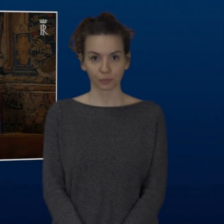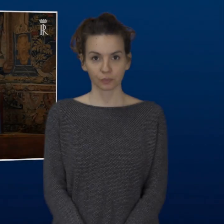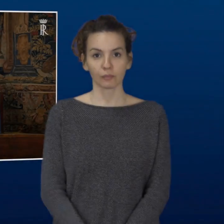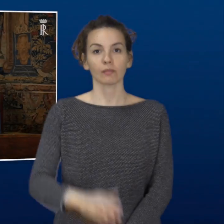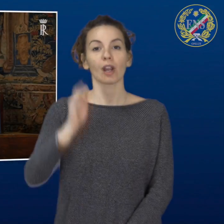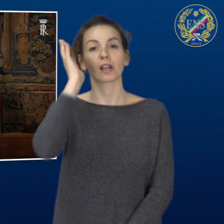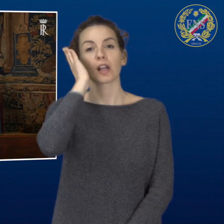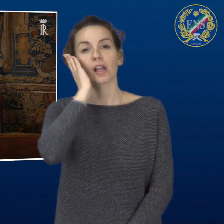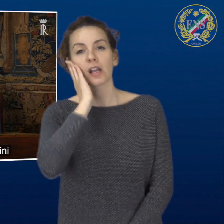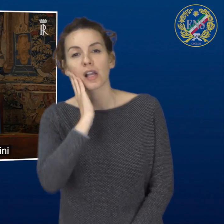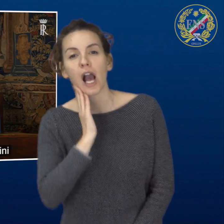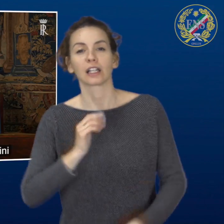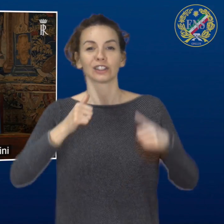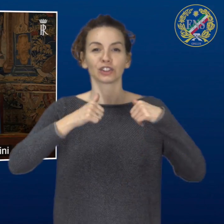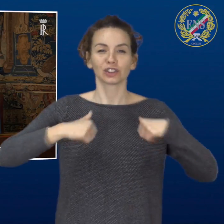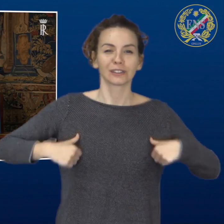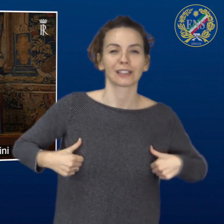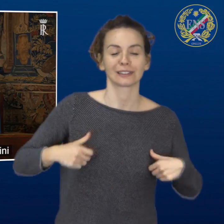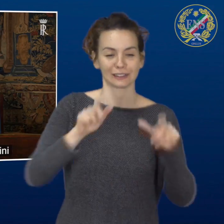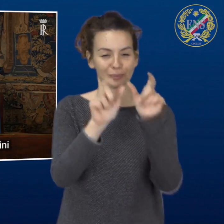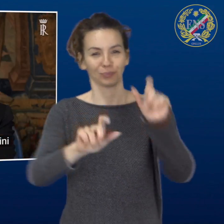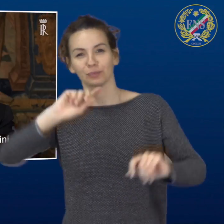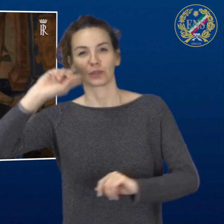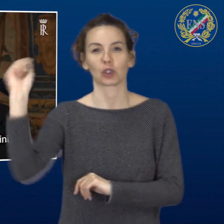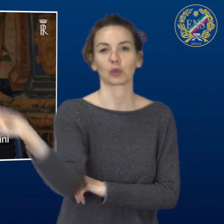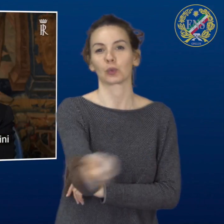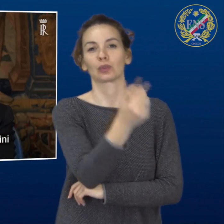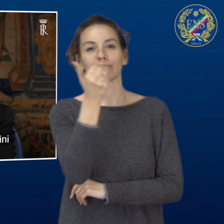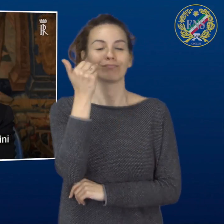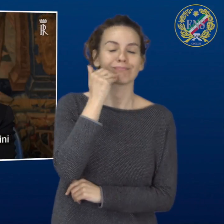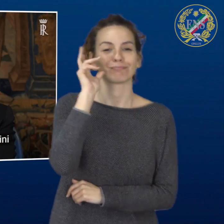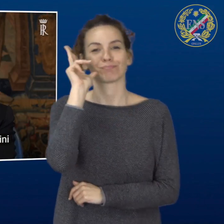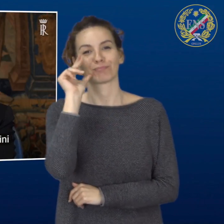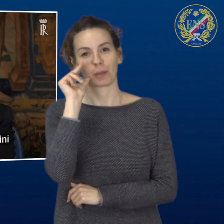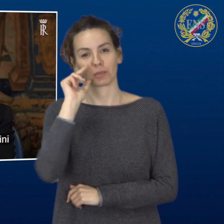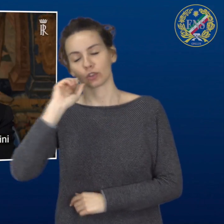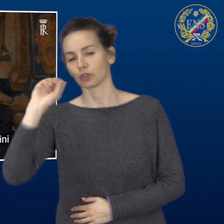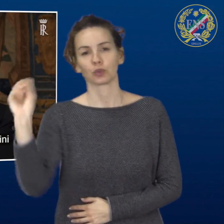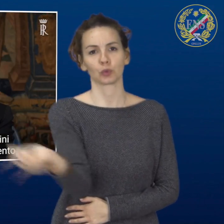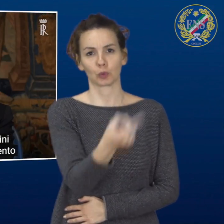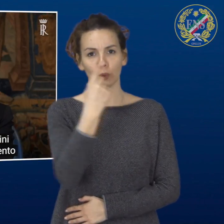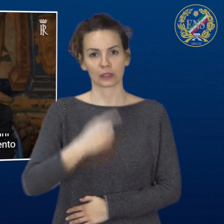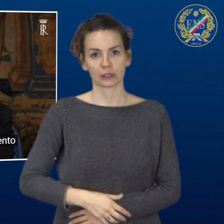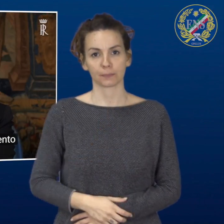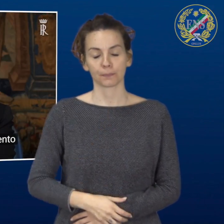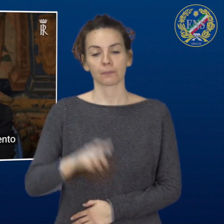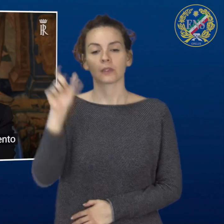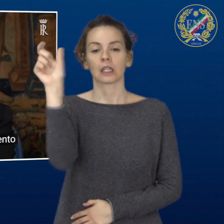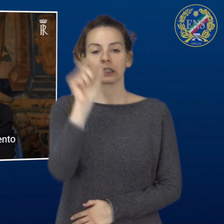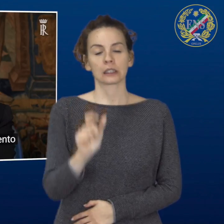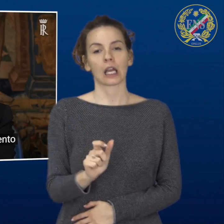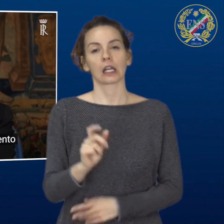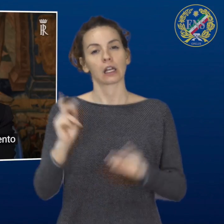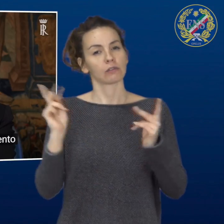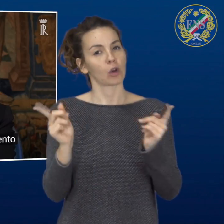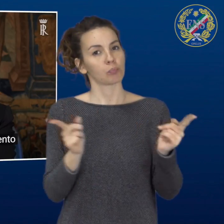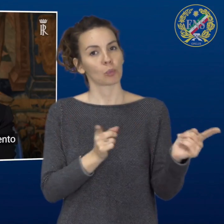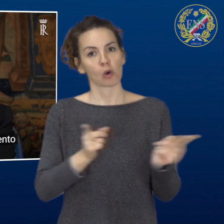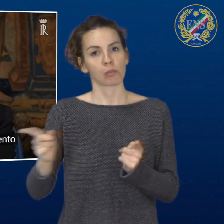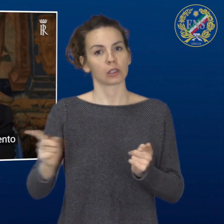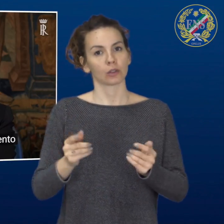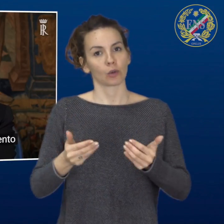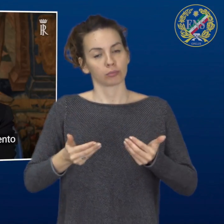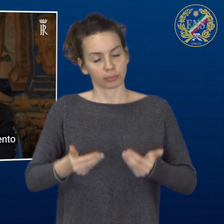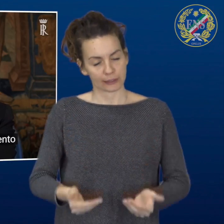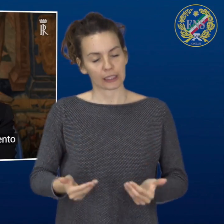Cari concittadini e cari concittadini, l'Italia sta attraversando un momento particolarmente impegnativo.